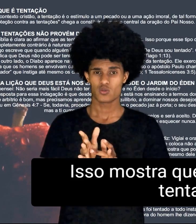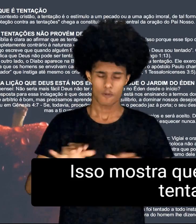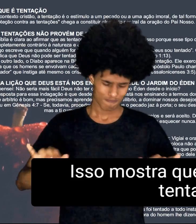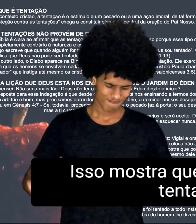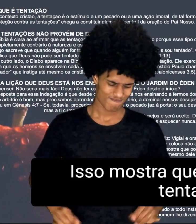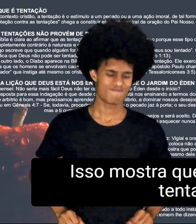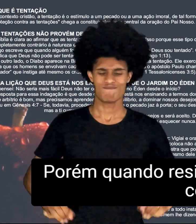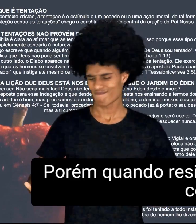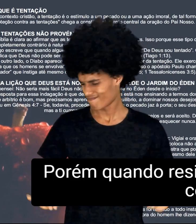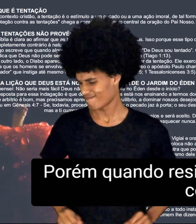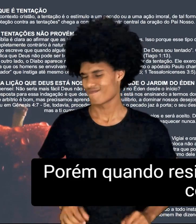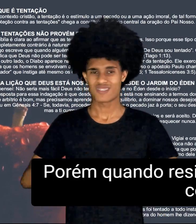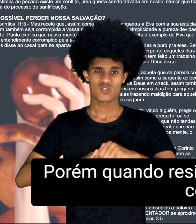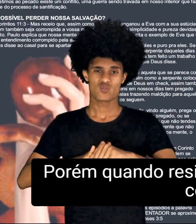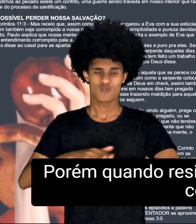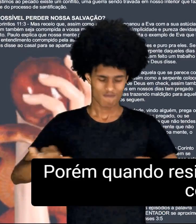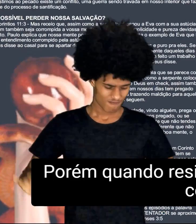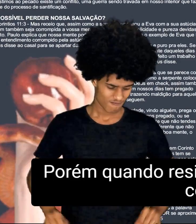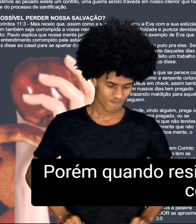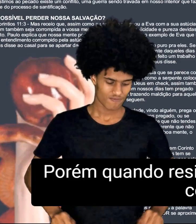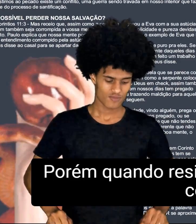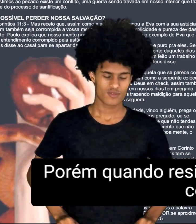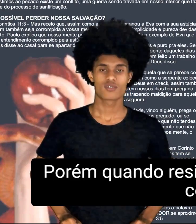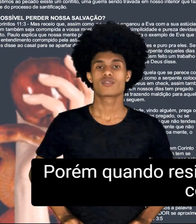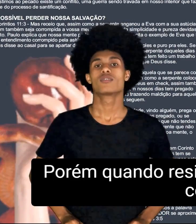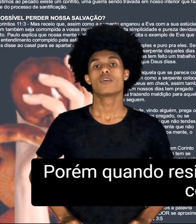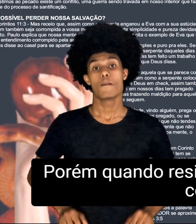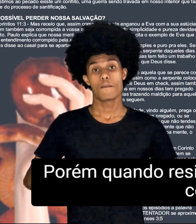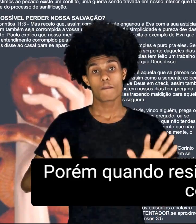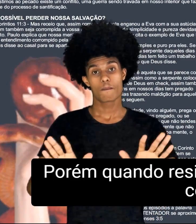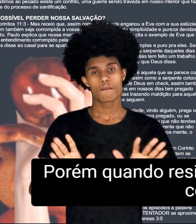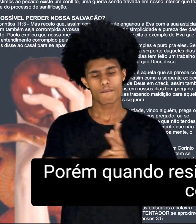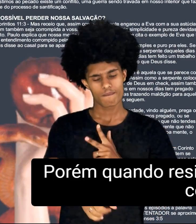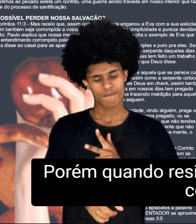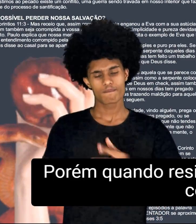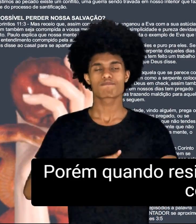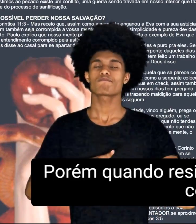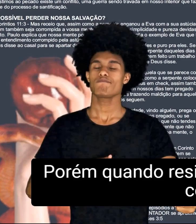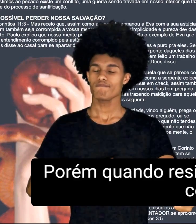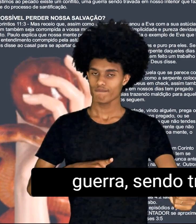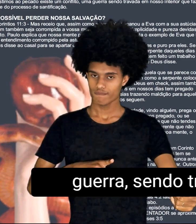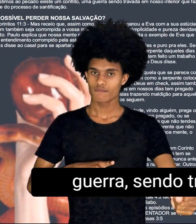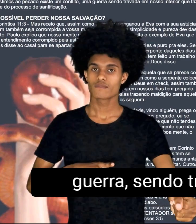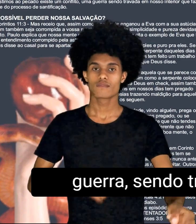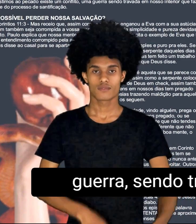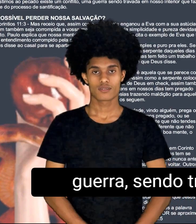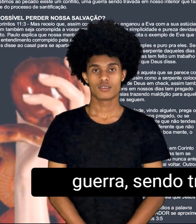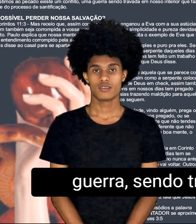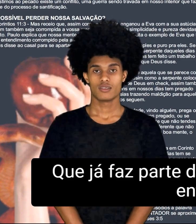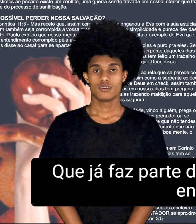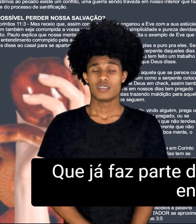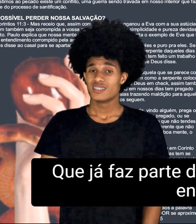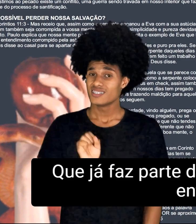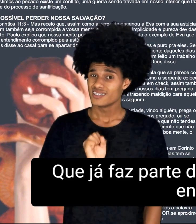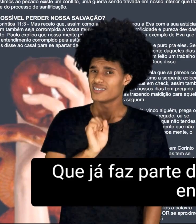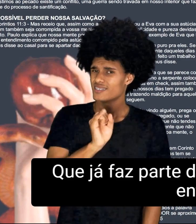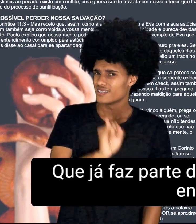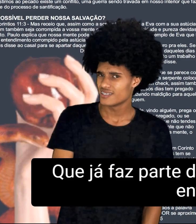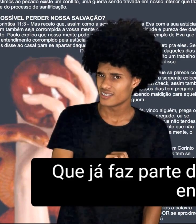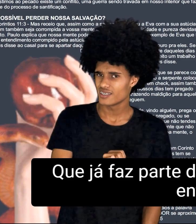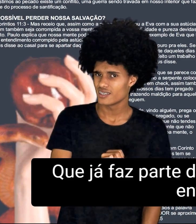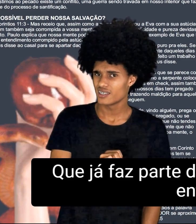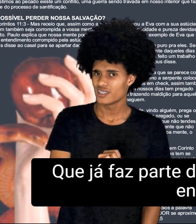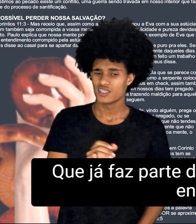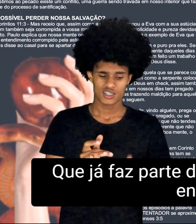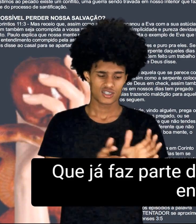tentações, tá bom? Porém, enquanto resistimos ao pecado, existe um conflito. uma guerra sendo travada no nosso interior, que já